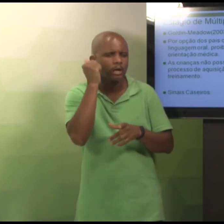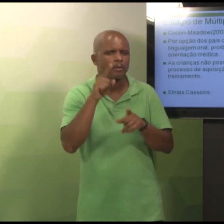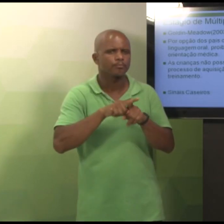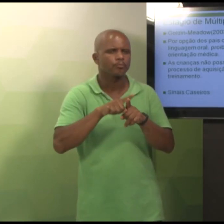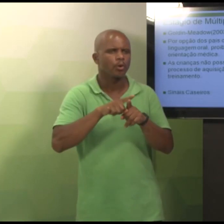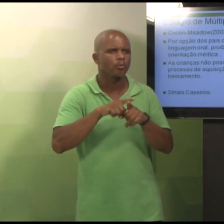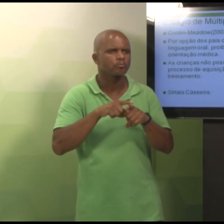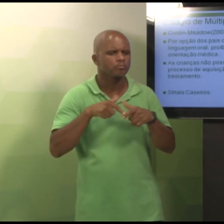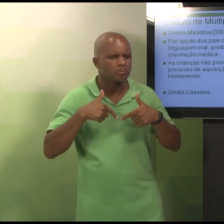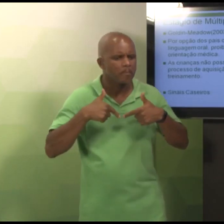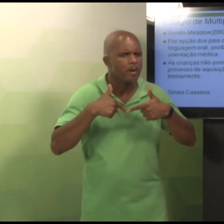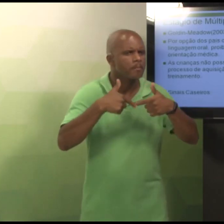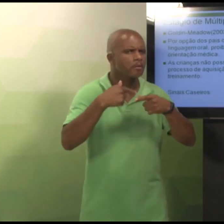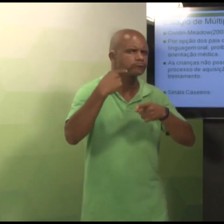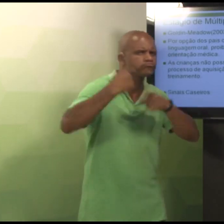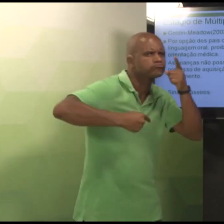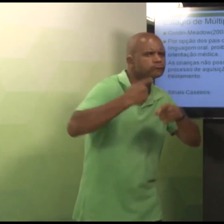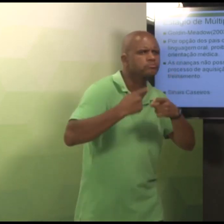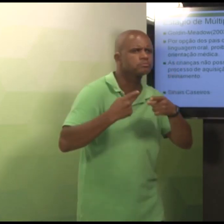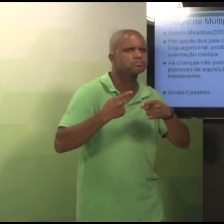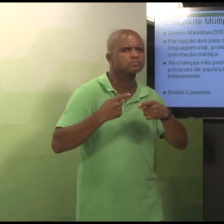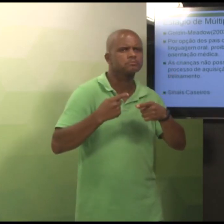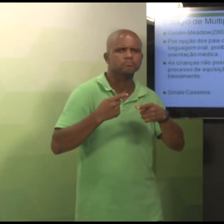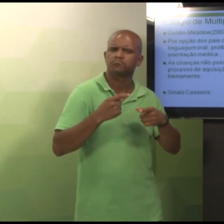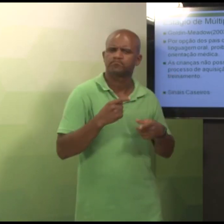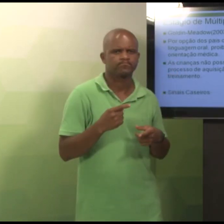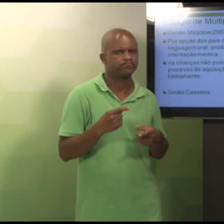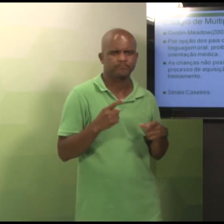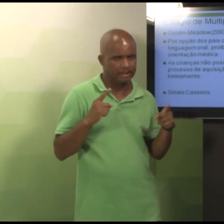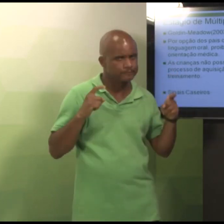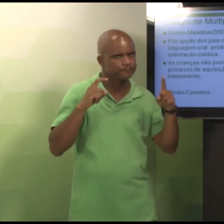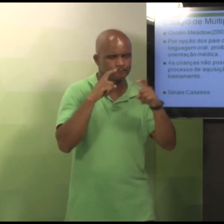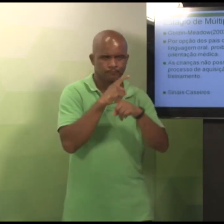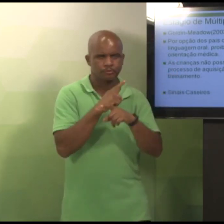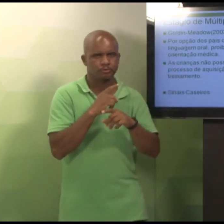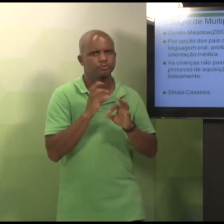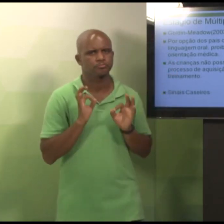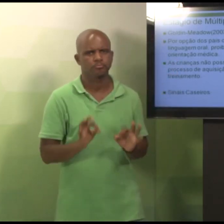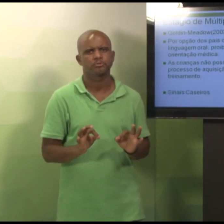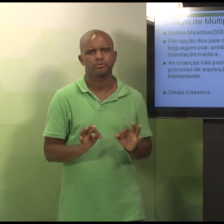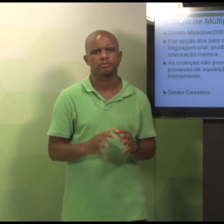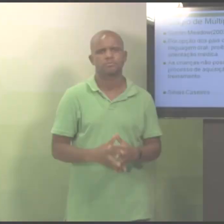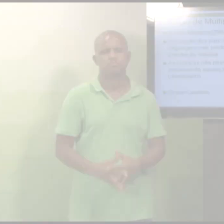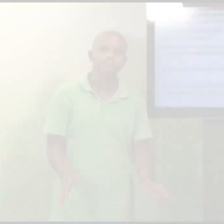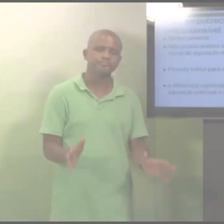escrever? Como ele vai ter conhecimento para ser militante, político?